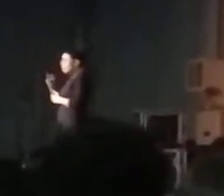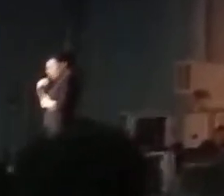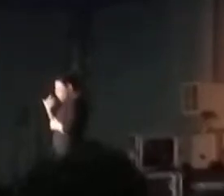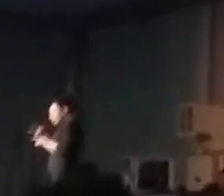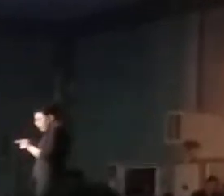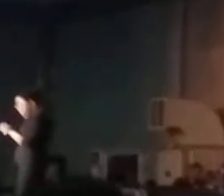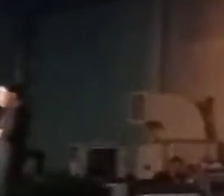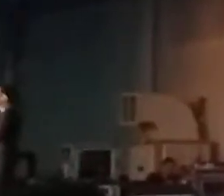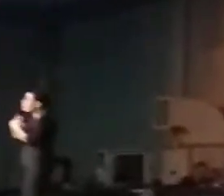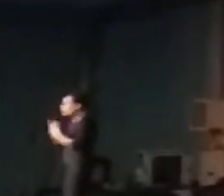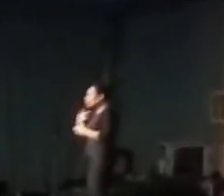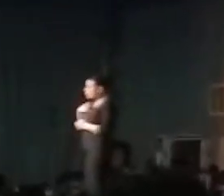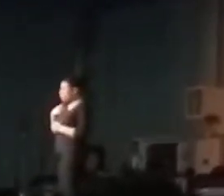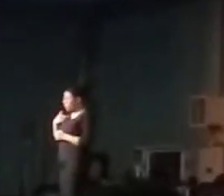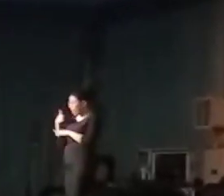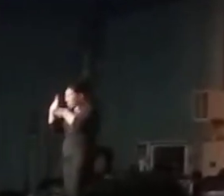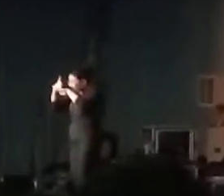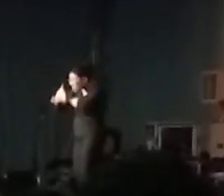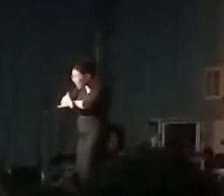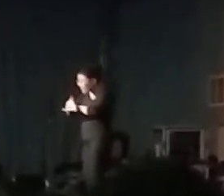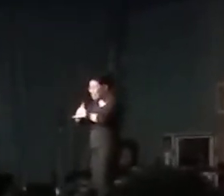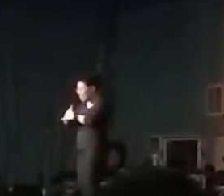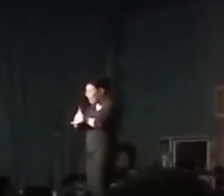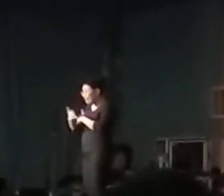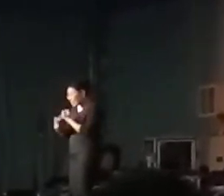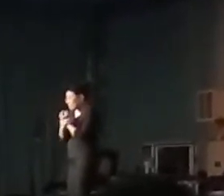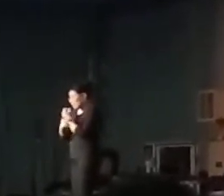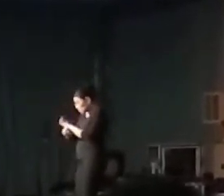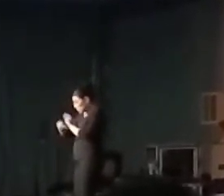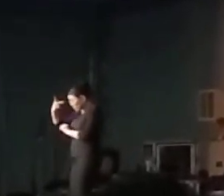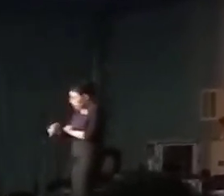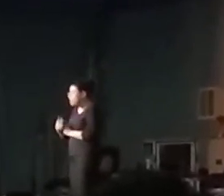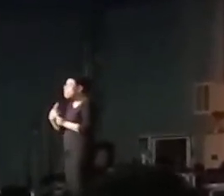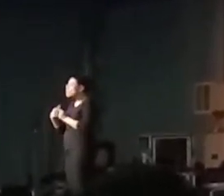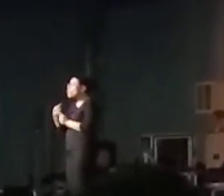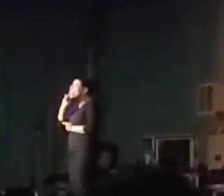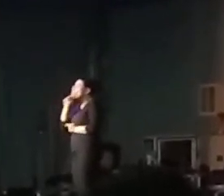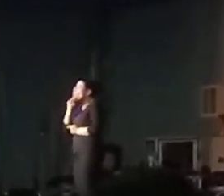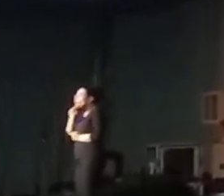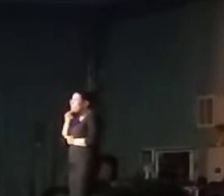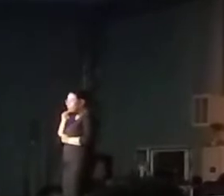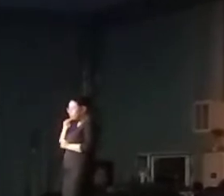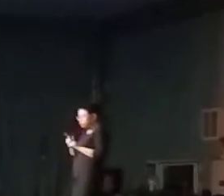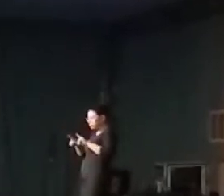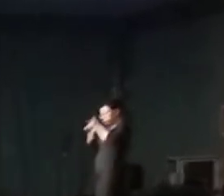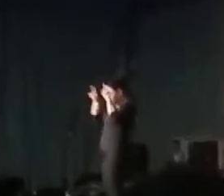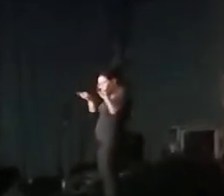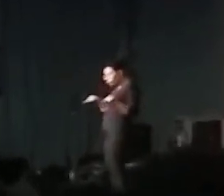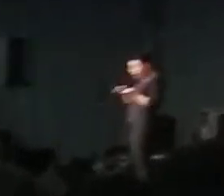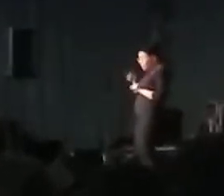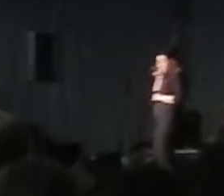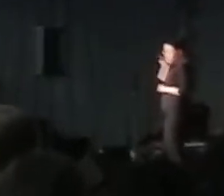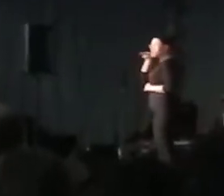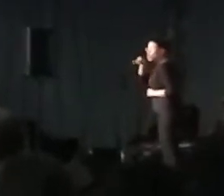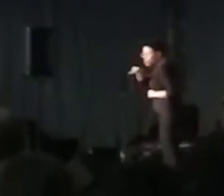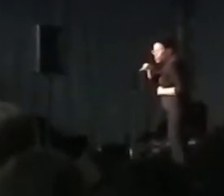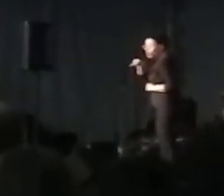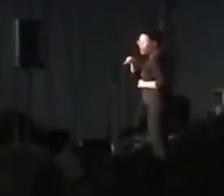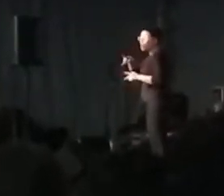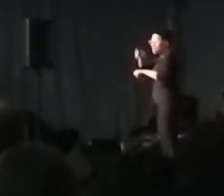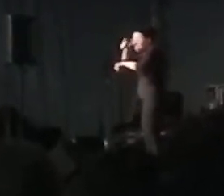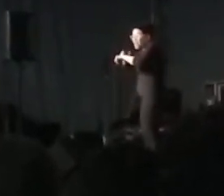eu entrei na defesa dele, porque o cara da guarita disse que viu o Gil Rugai. Eu fui lá de noite,